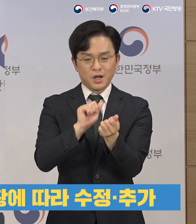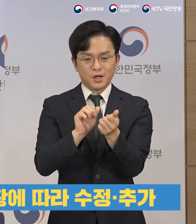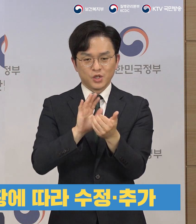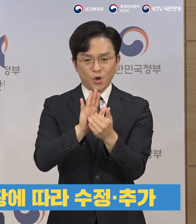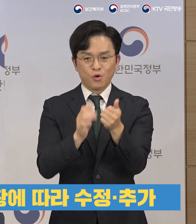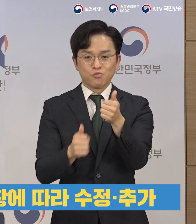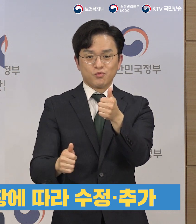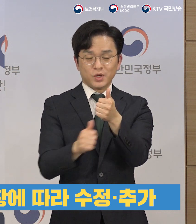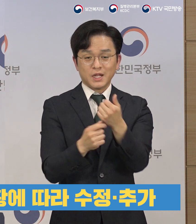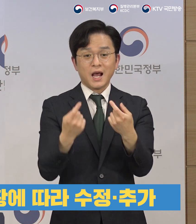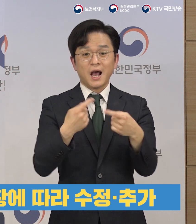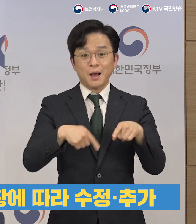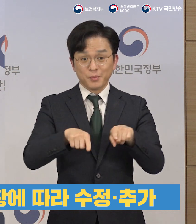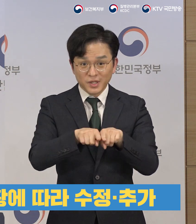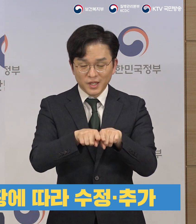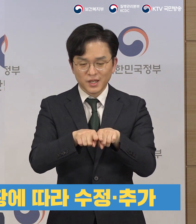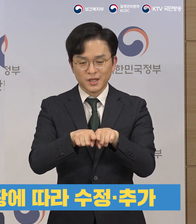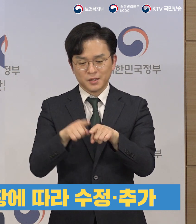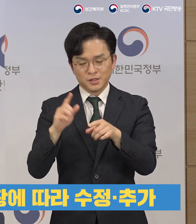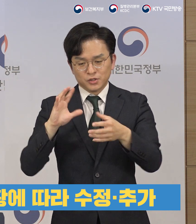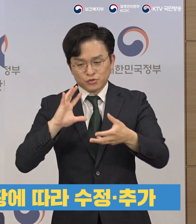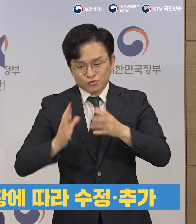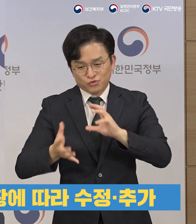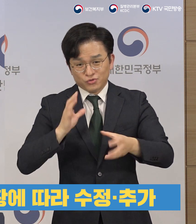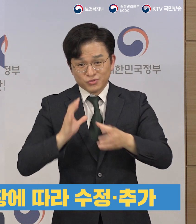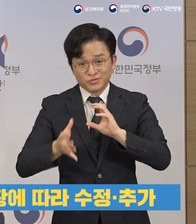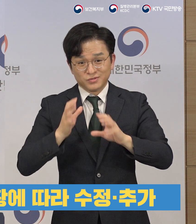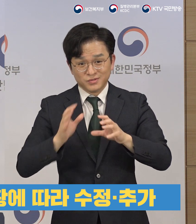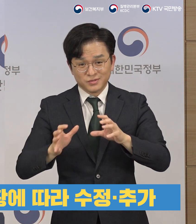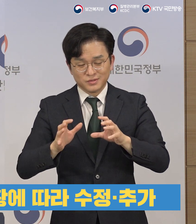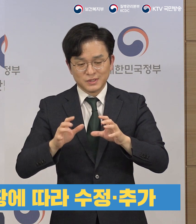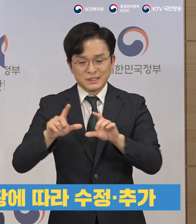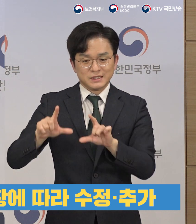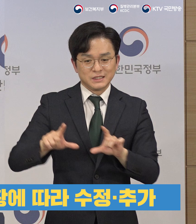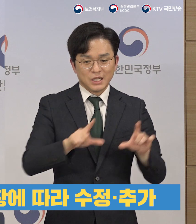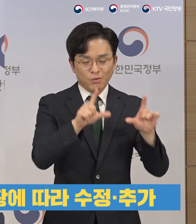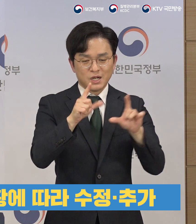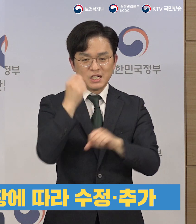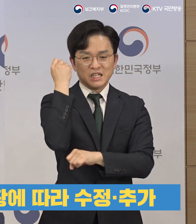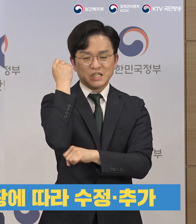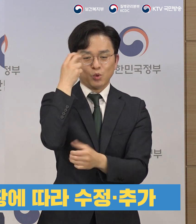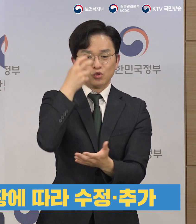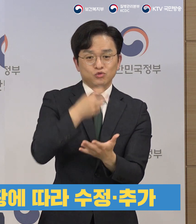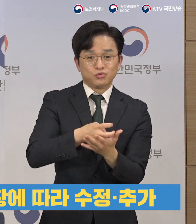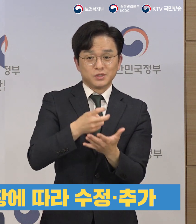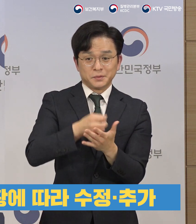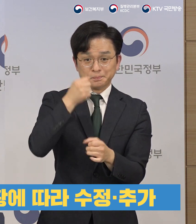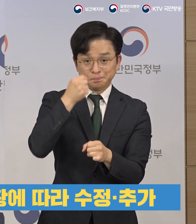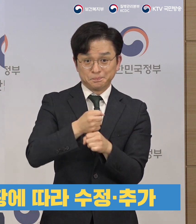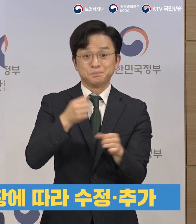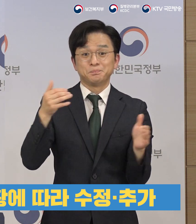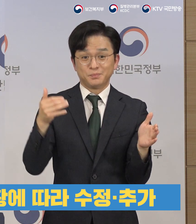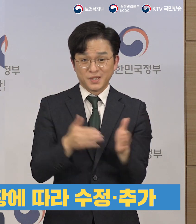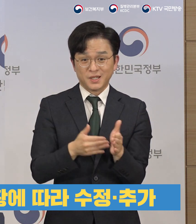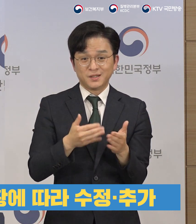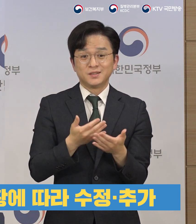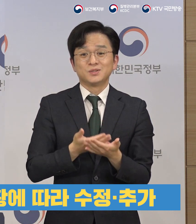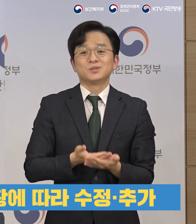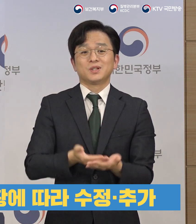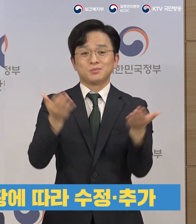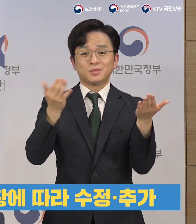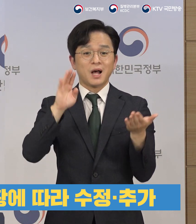관계자들의 의견을 수렴하고 생활 방 위원회의 검토를 거쳐 최종 확장한 것입니다